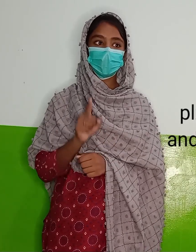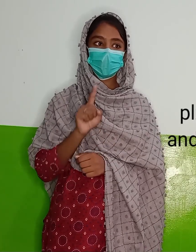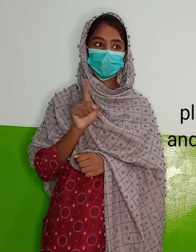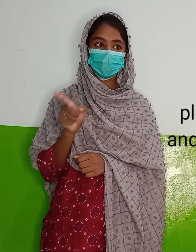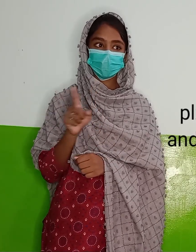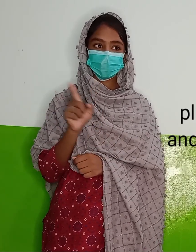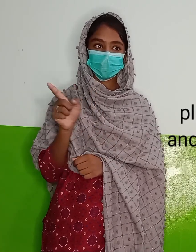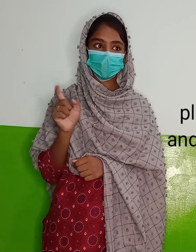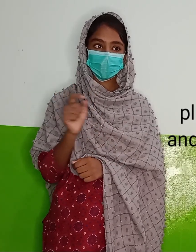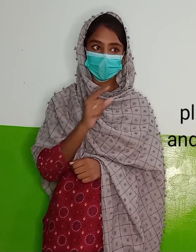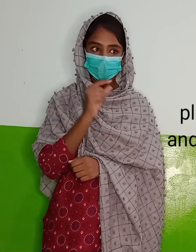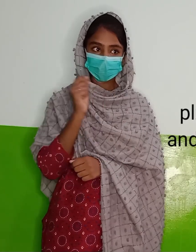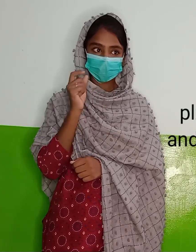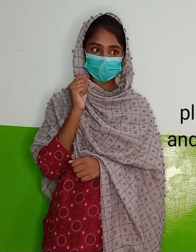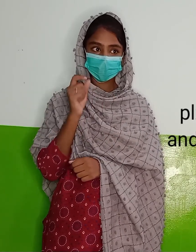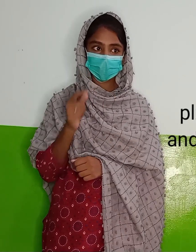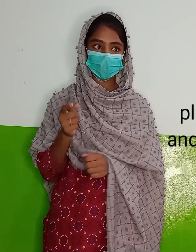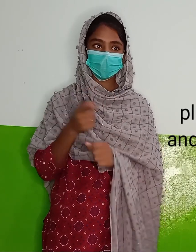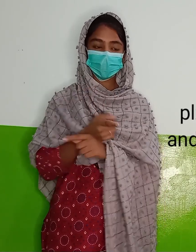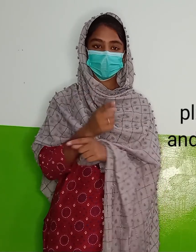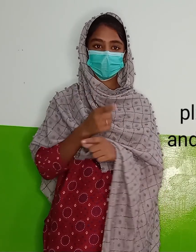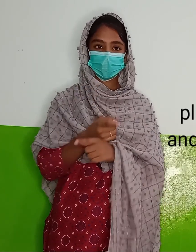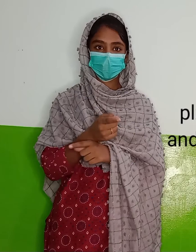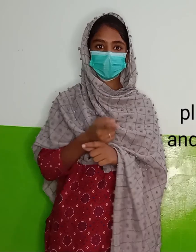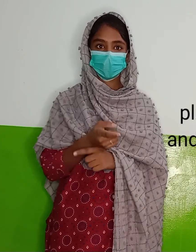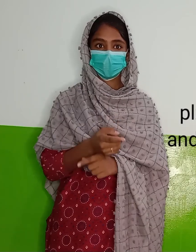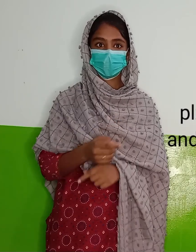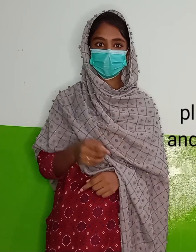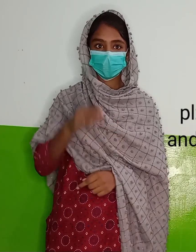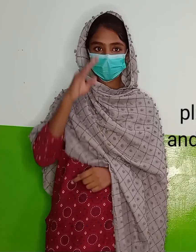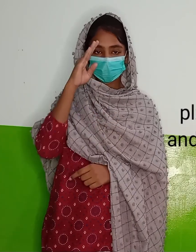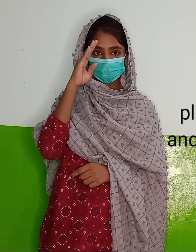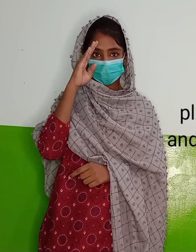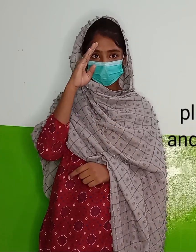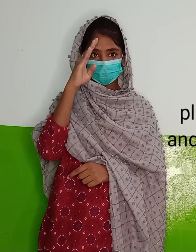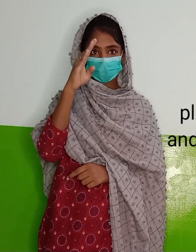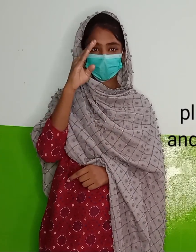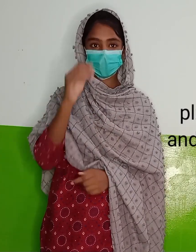دوسرے لوگوں کے ساتھ شیئر کریں. آپ کا بہت شکریہ.